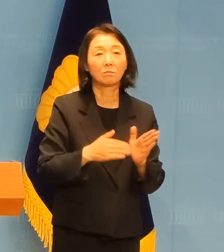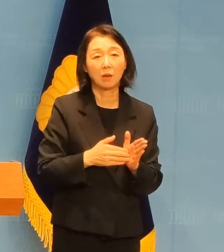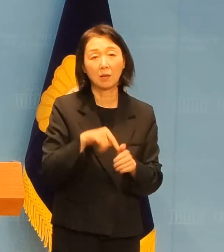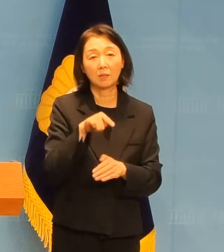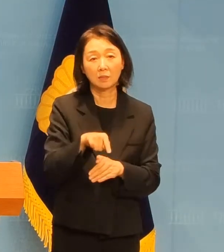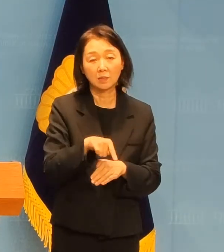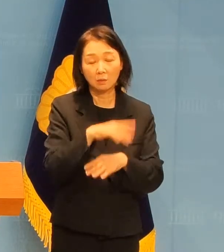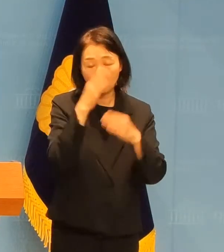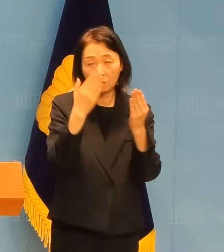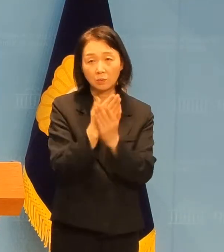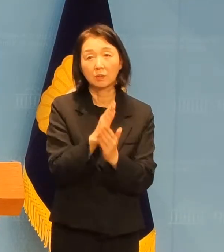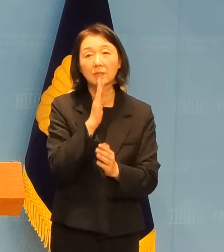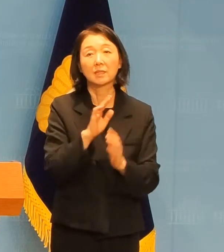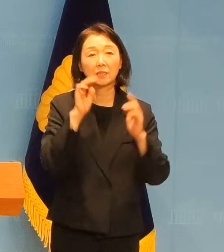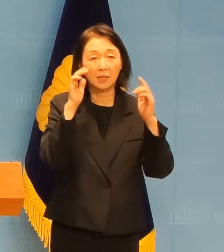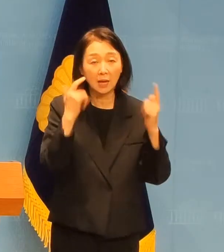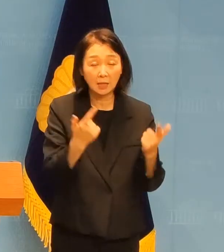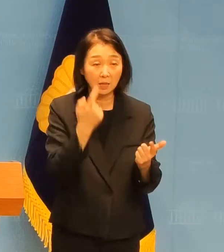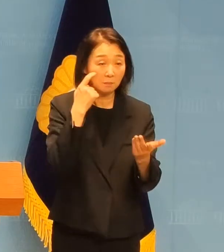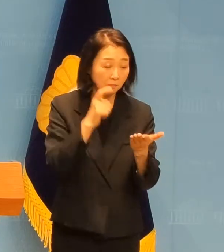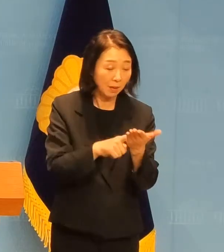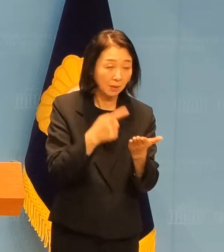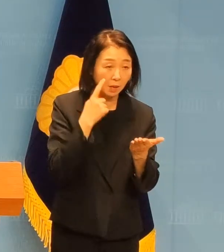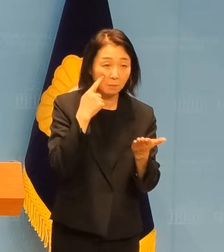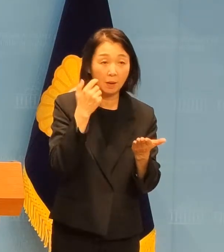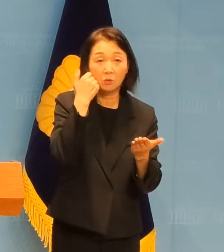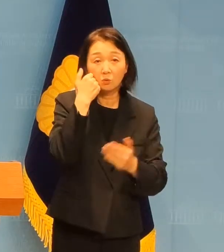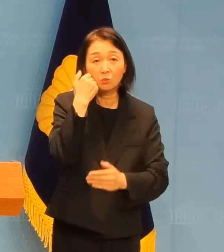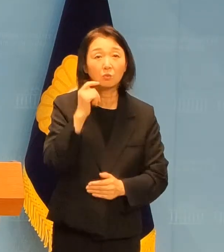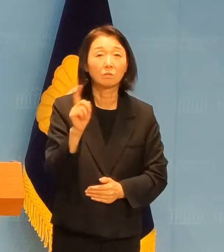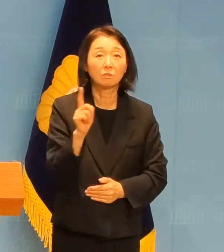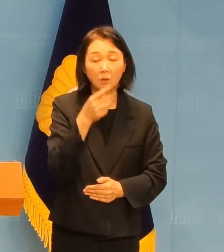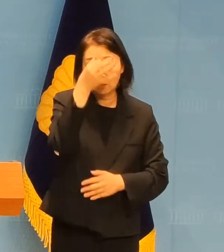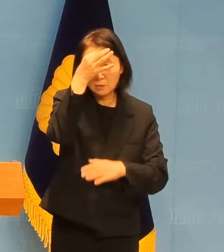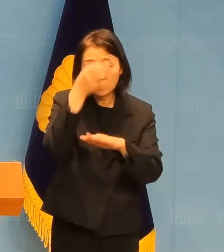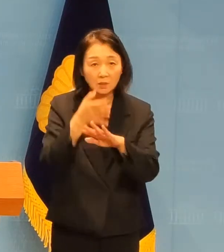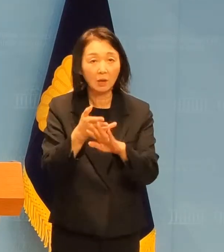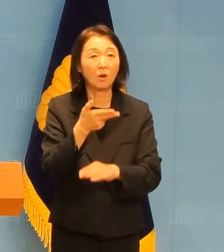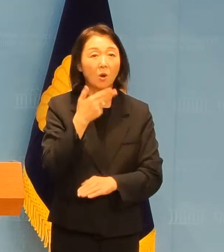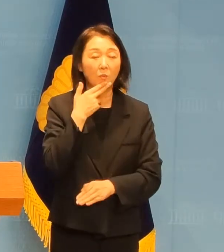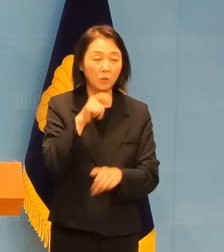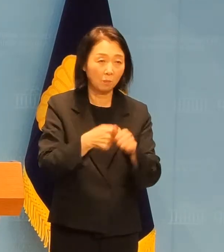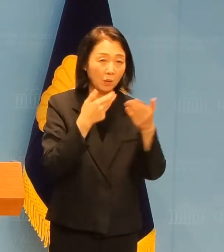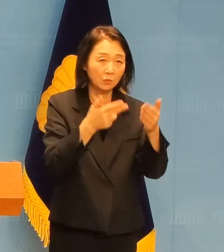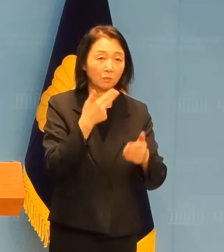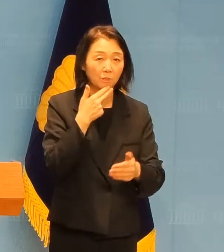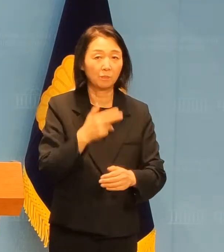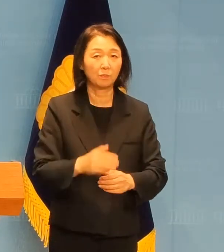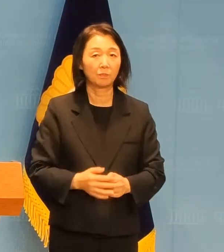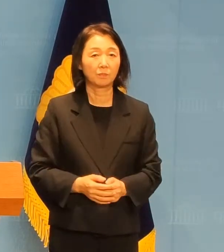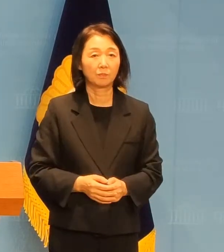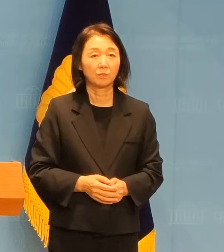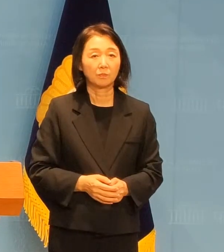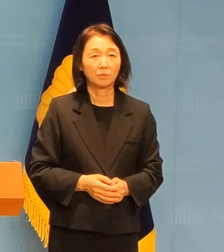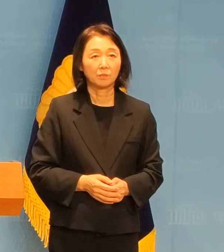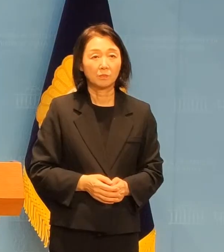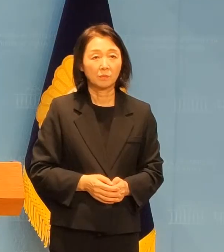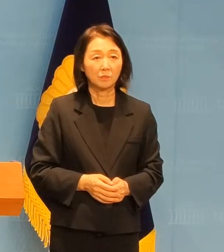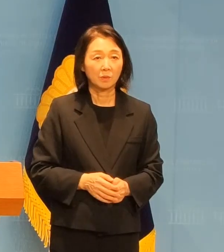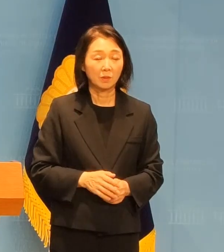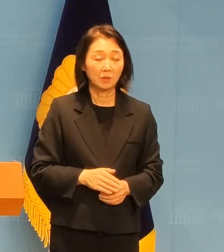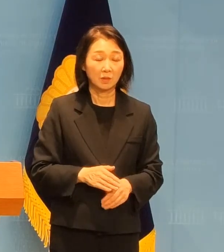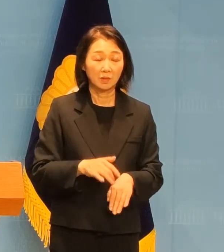게 사실이 아닌 것으로 밝혀져도 누구 하나 사과하거나 처벌받지 않습니다. 이렇게 잘못